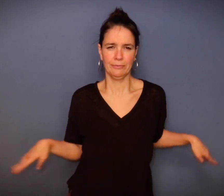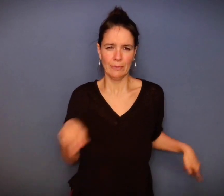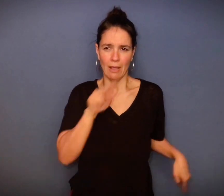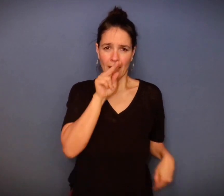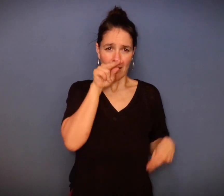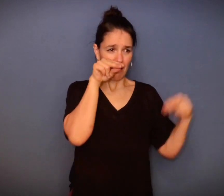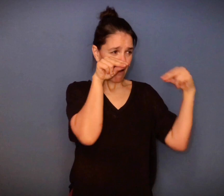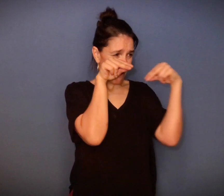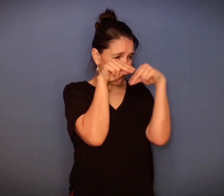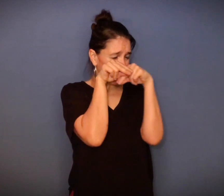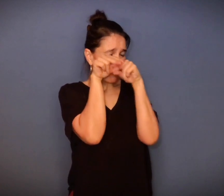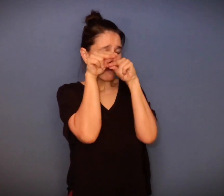bec.